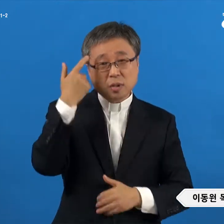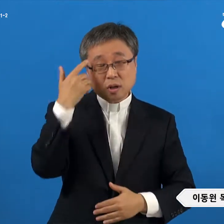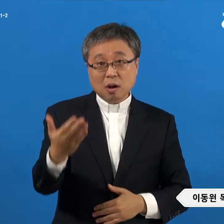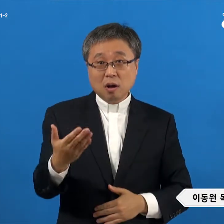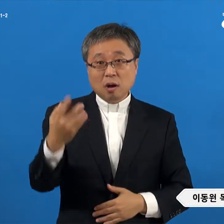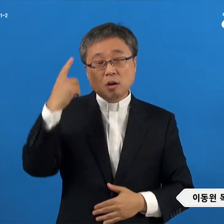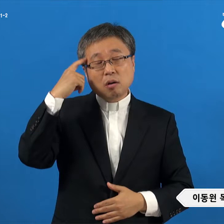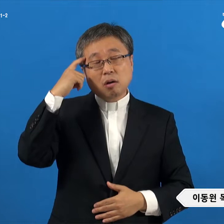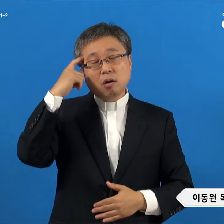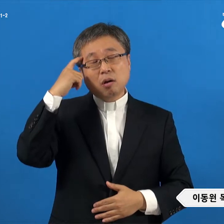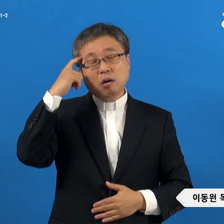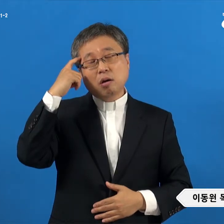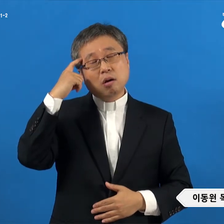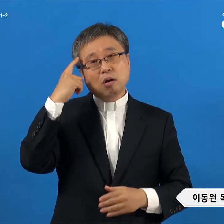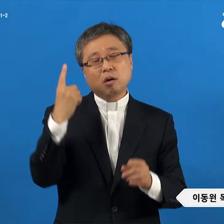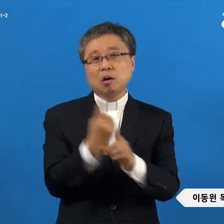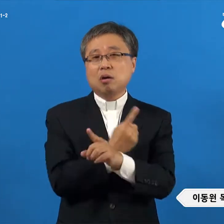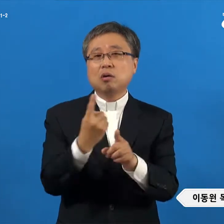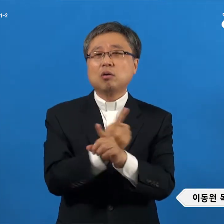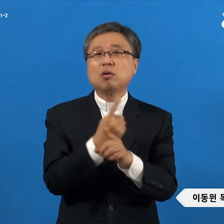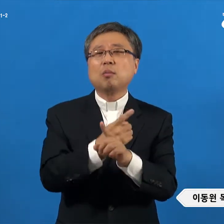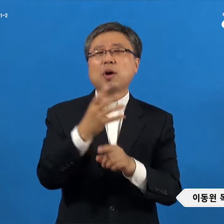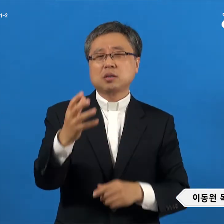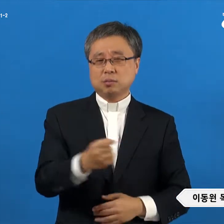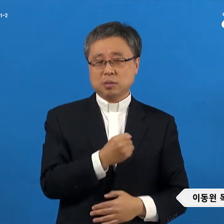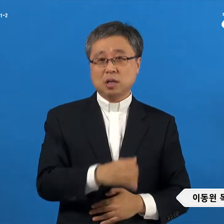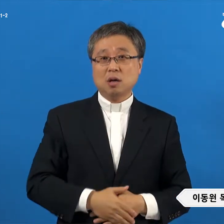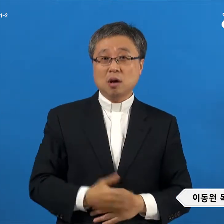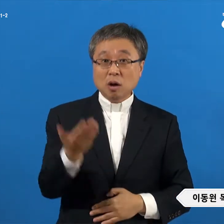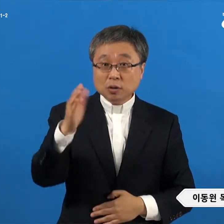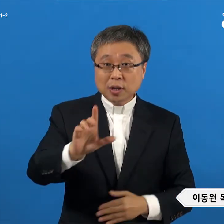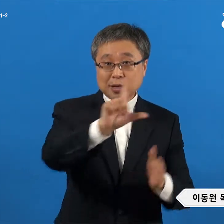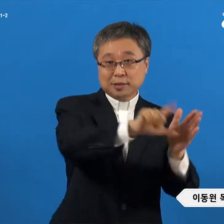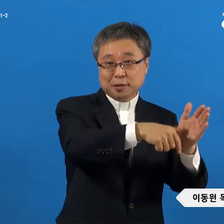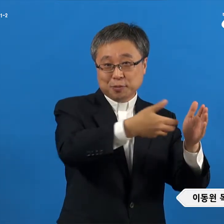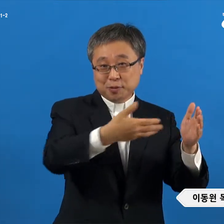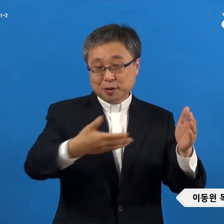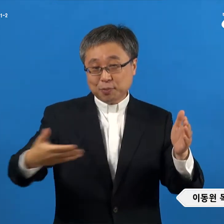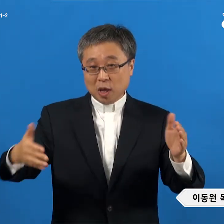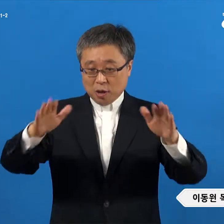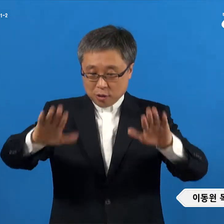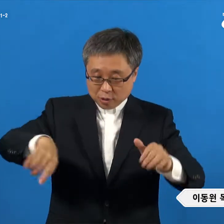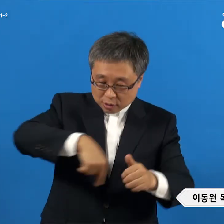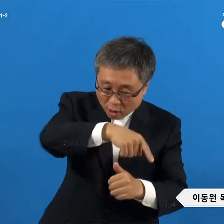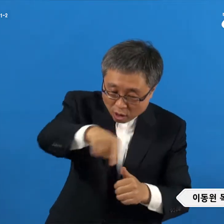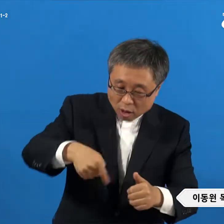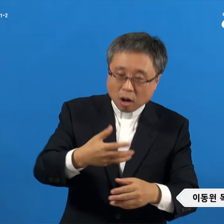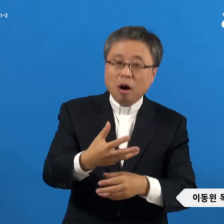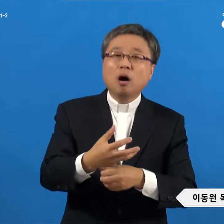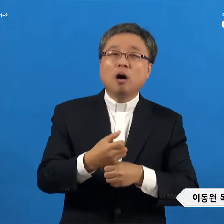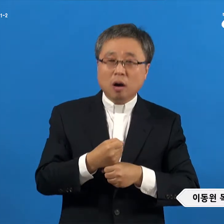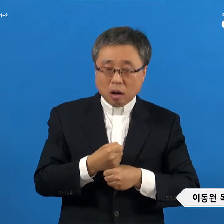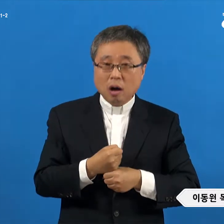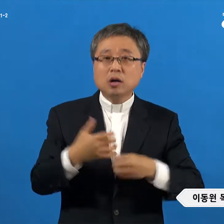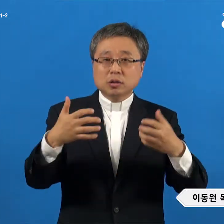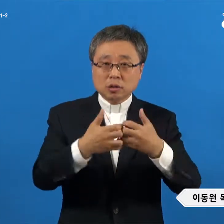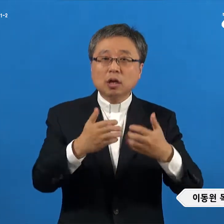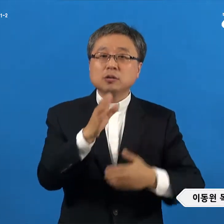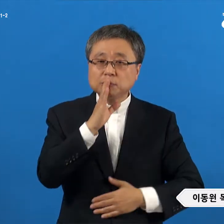정신치료를 받아요. 네. 그런데 이제 세월이 흘러가면서 현실을 받아들이는 거예요. 전쟁 진짜 끝났구나.